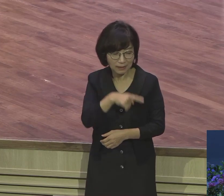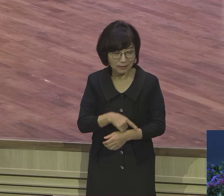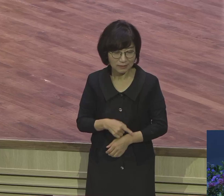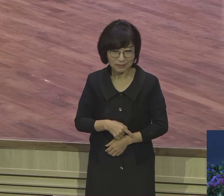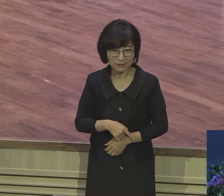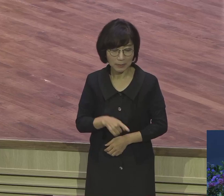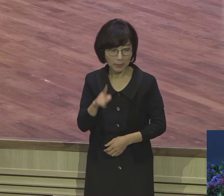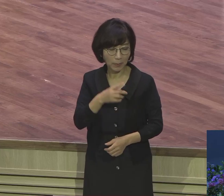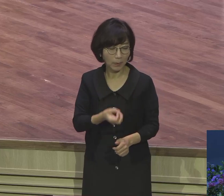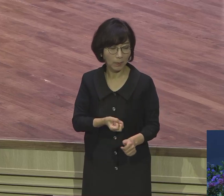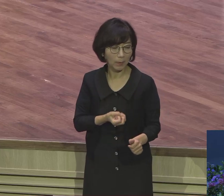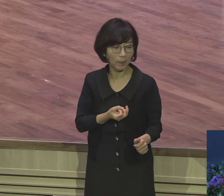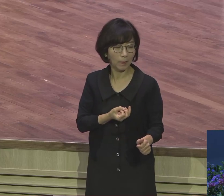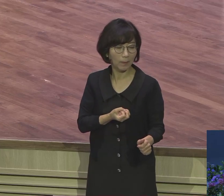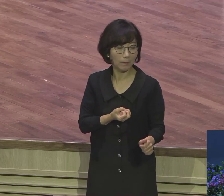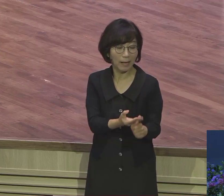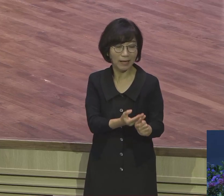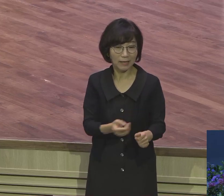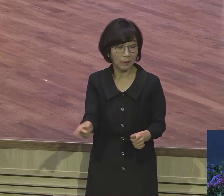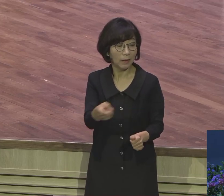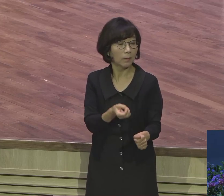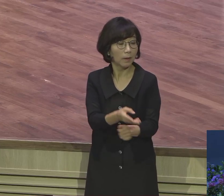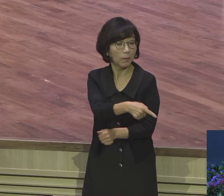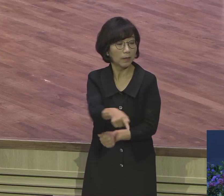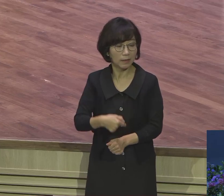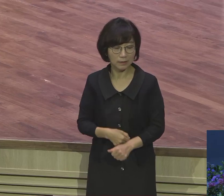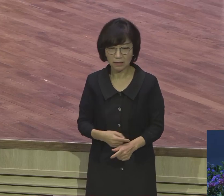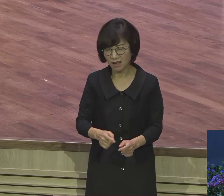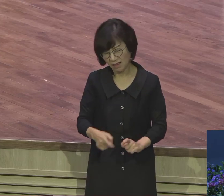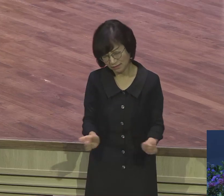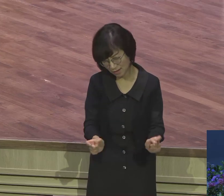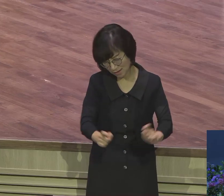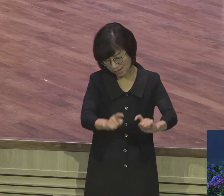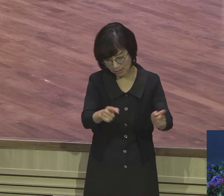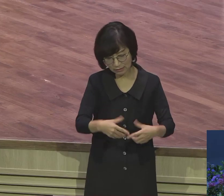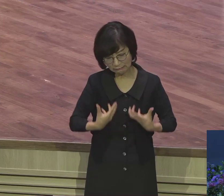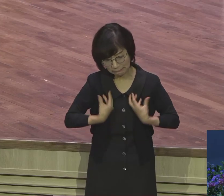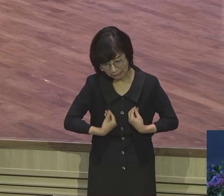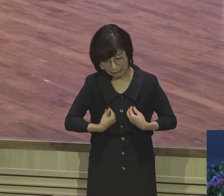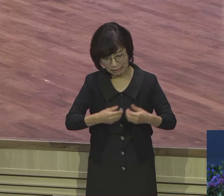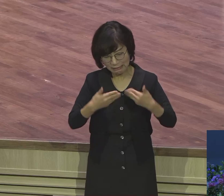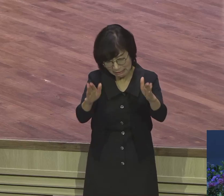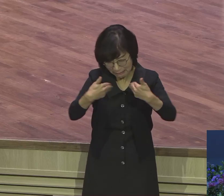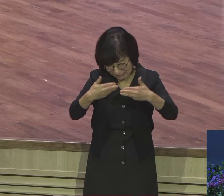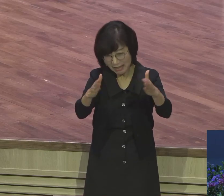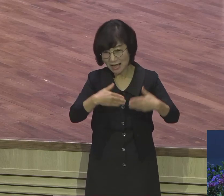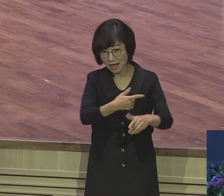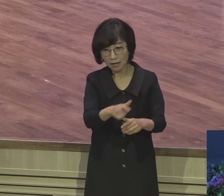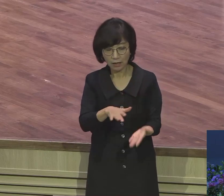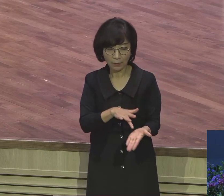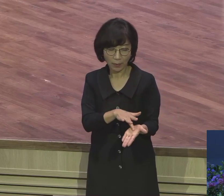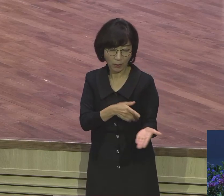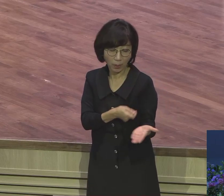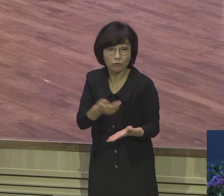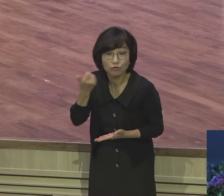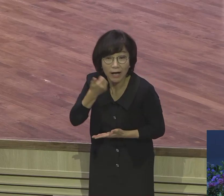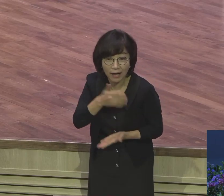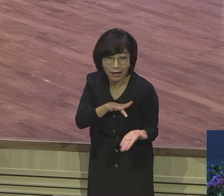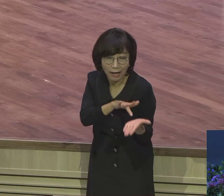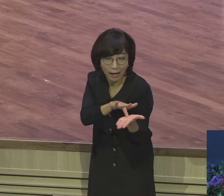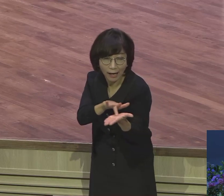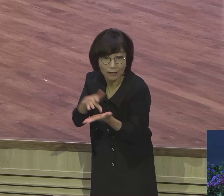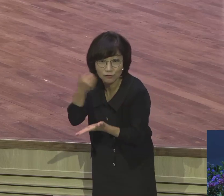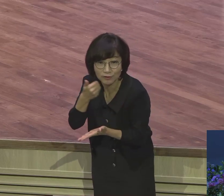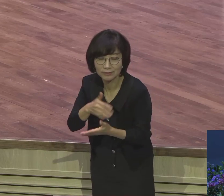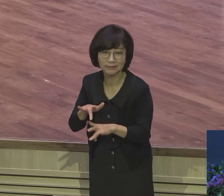깨어지게 만들고 섭섭하게 만들고 시험 들게 만들고 낙심하게 만들고 전도하다 보면 내 옛날 교회 다닐다는 사람들이 거의